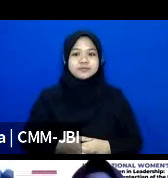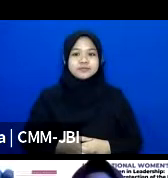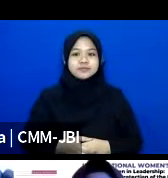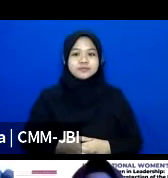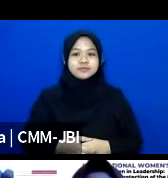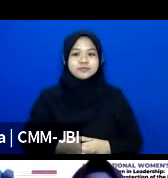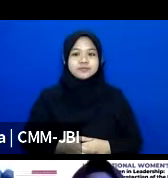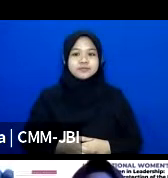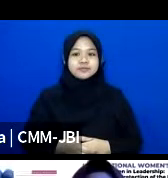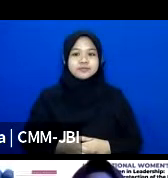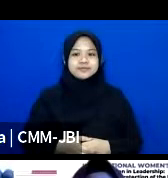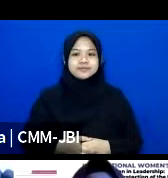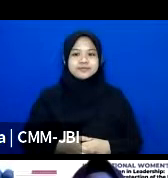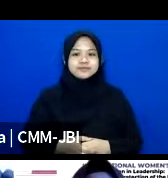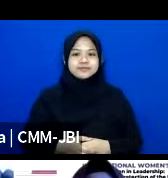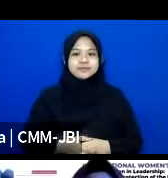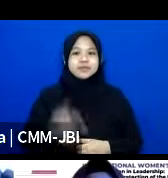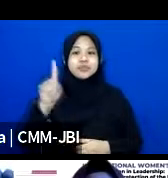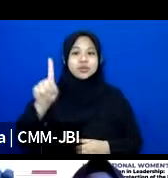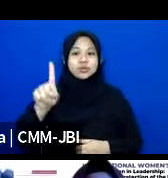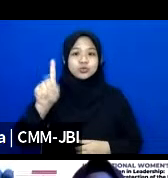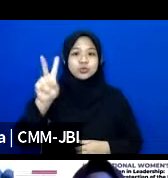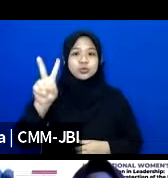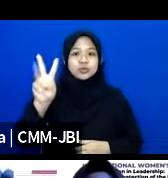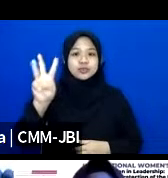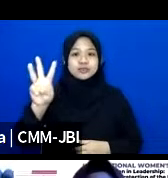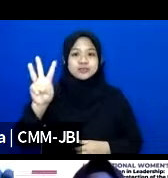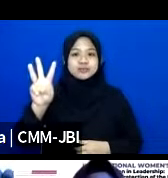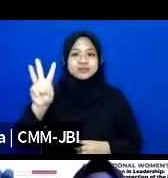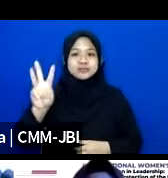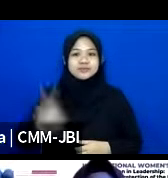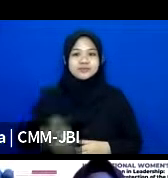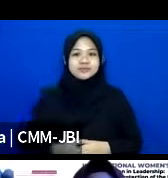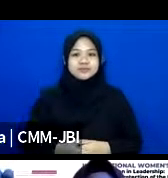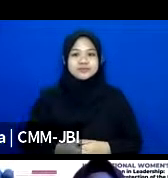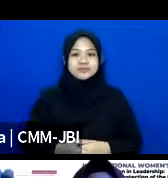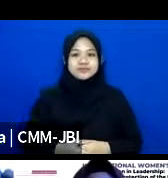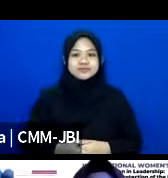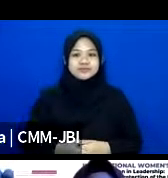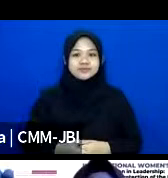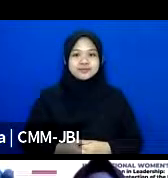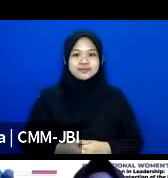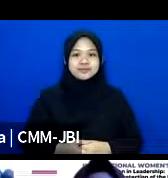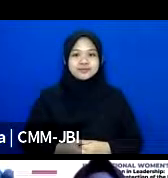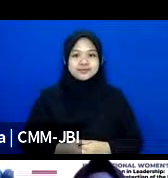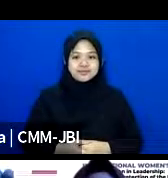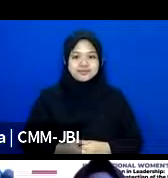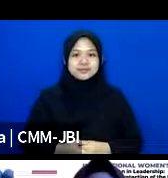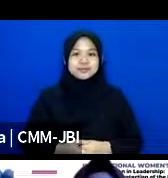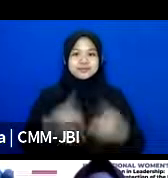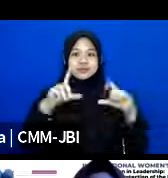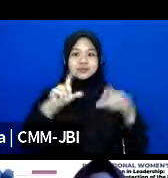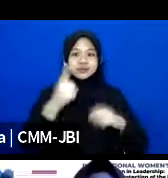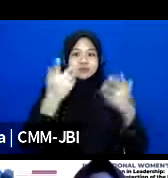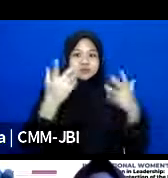three Hai three Oke di sisterfashions non